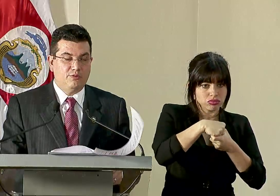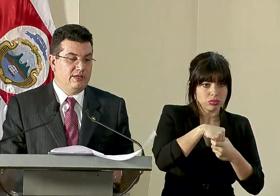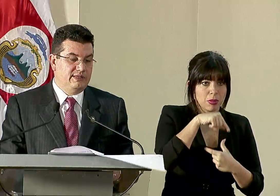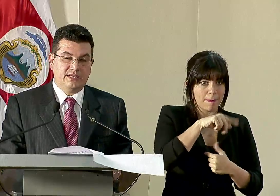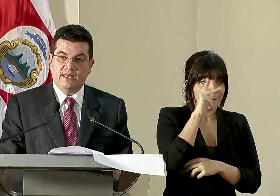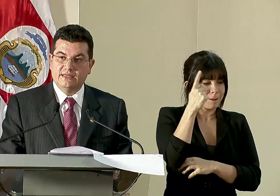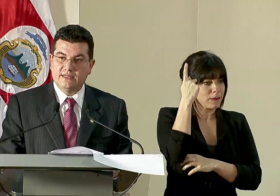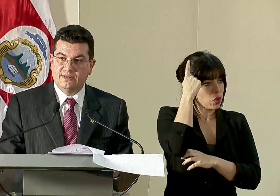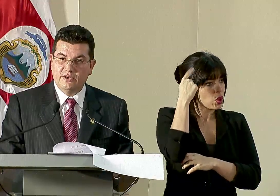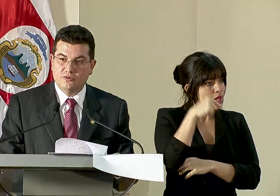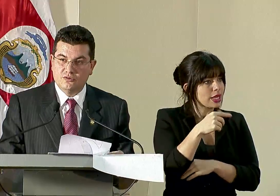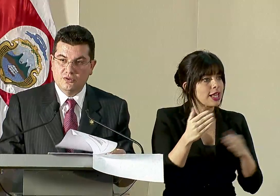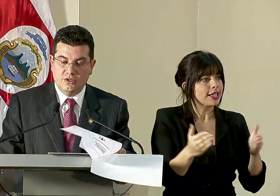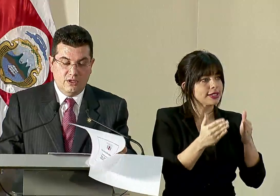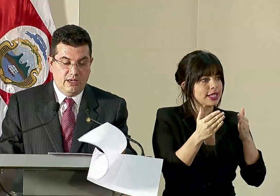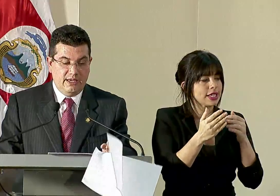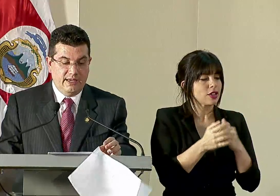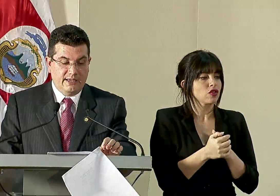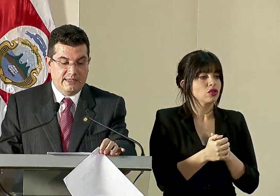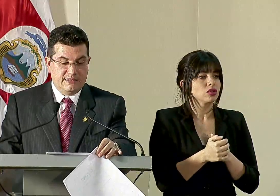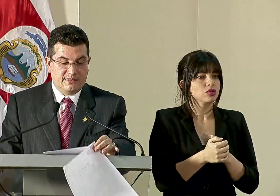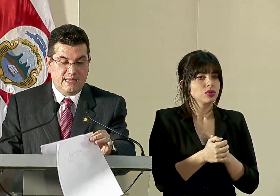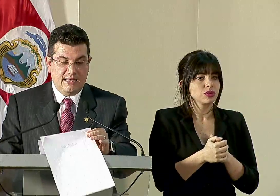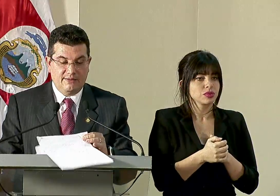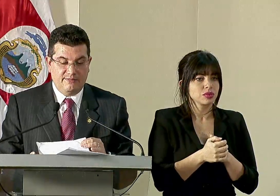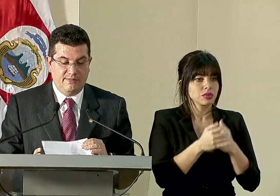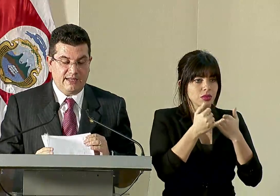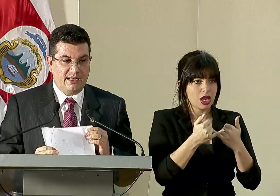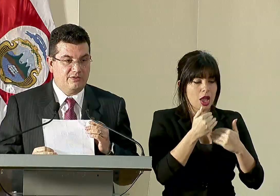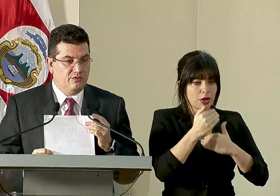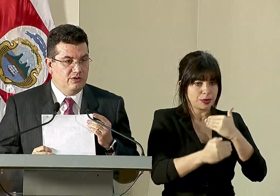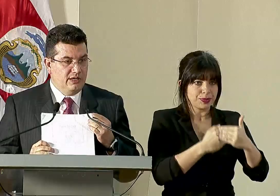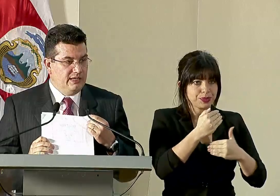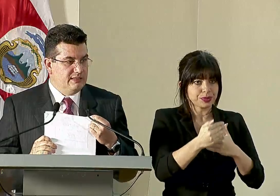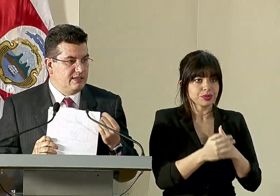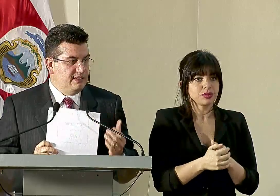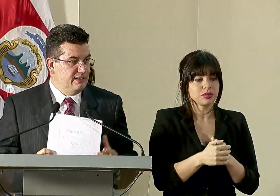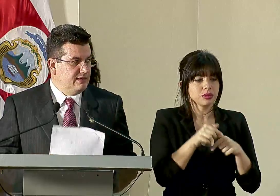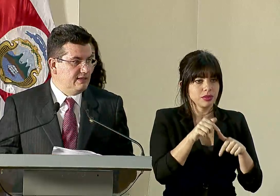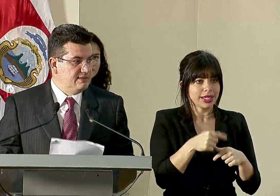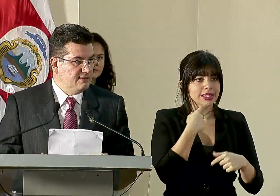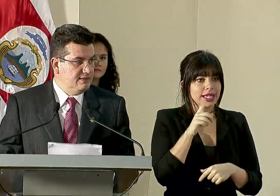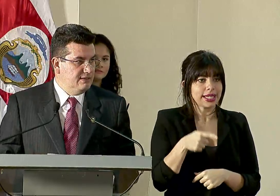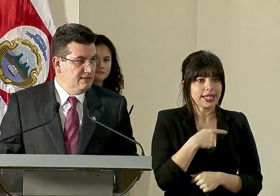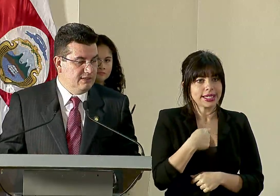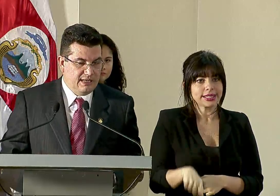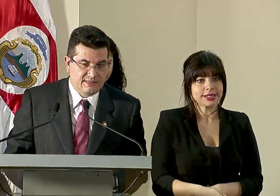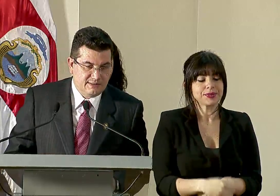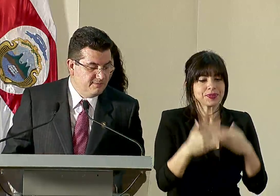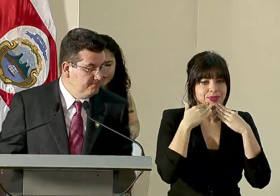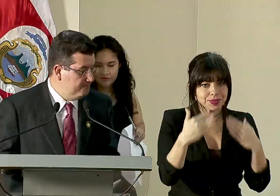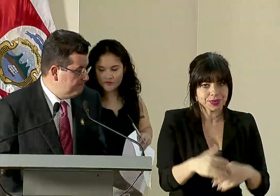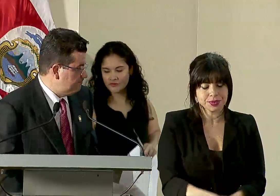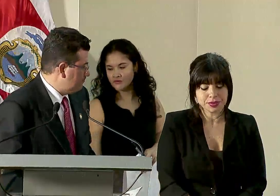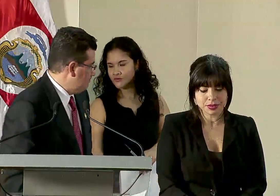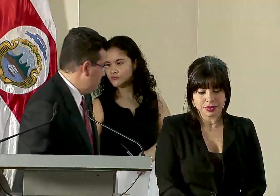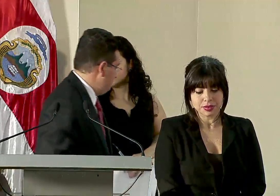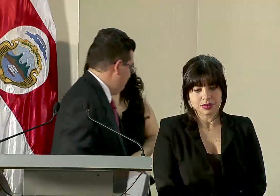a esta política de incentivos que se está marcando en esta directriz. Gracias.